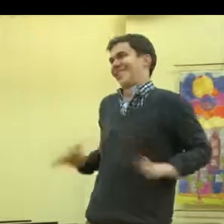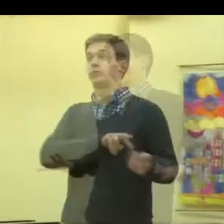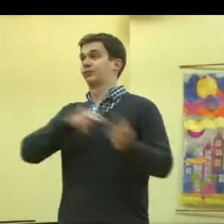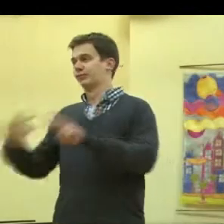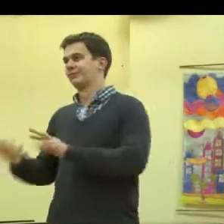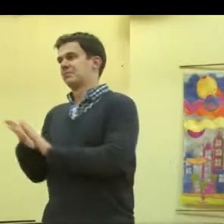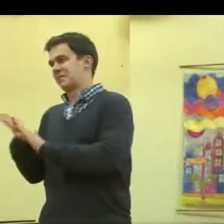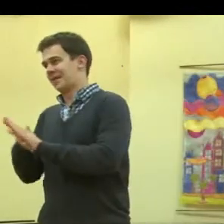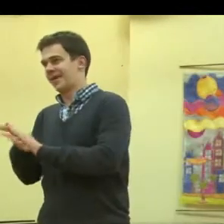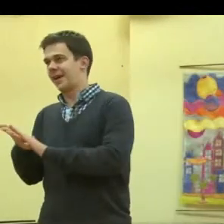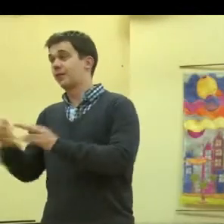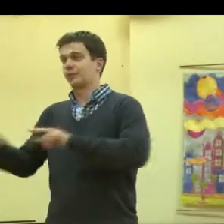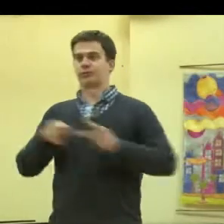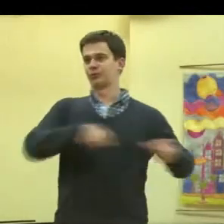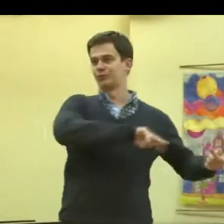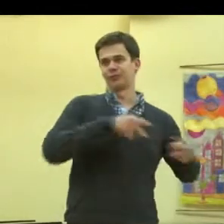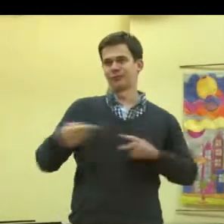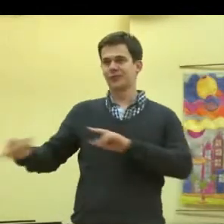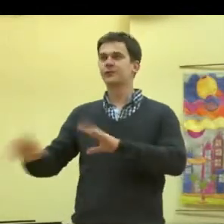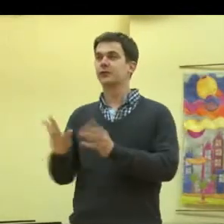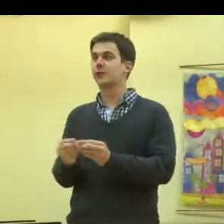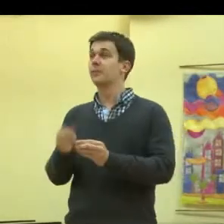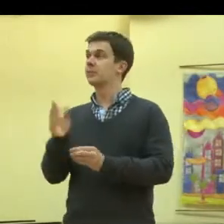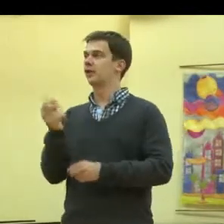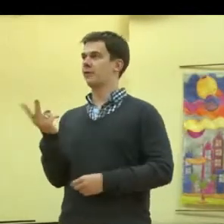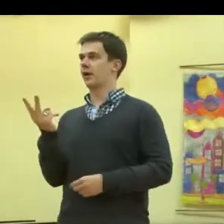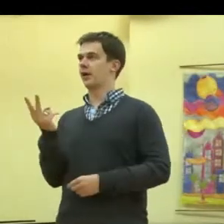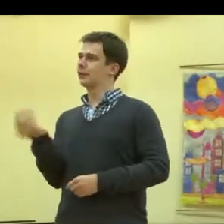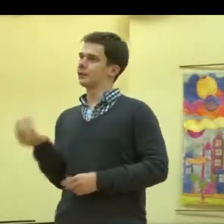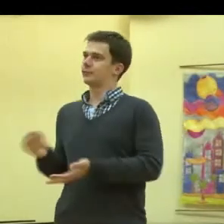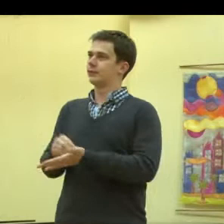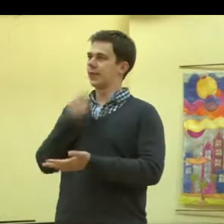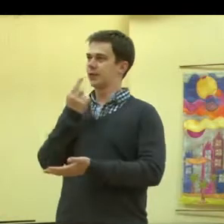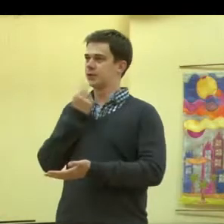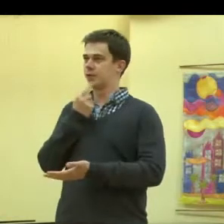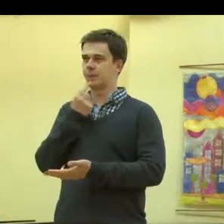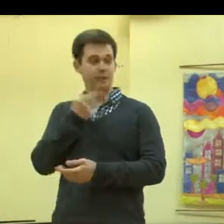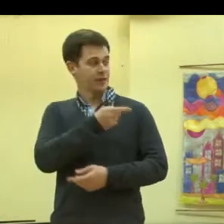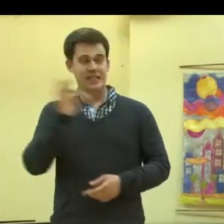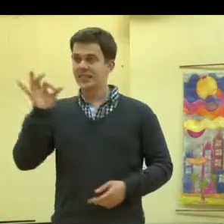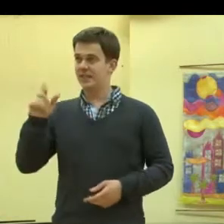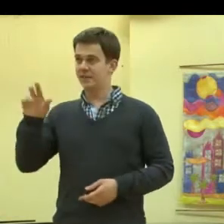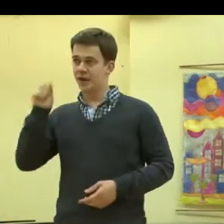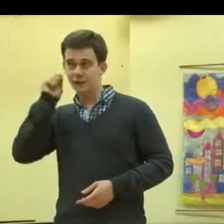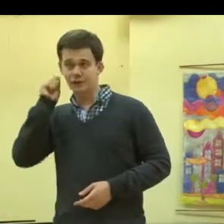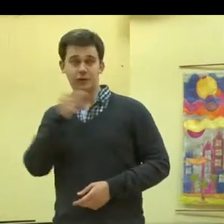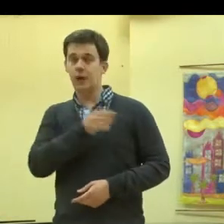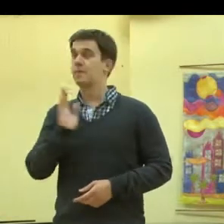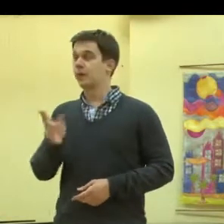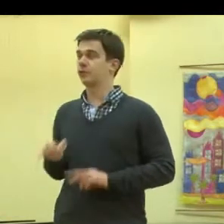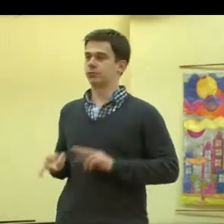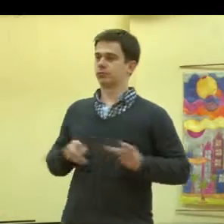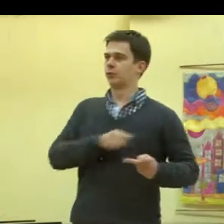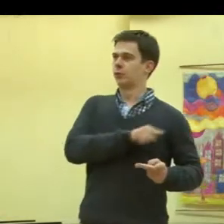W związku z powyższym jesteśmy. Dzisiejsza rozmowa będzie prowadzona od razu w dwóch językach. Sylwia będzie tłumaczyła